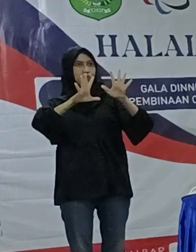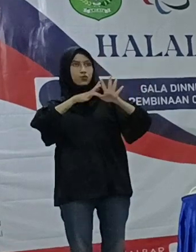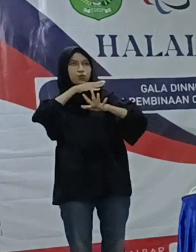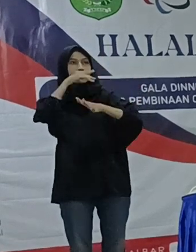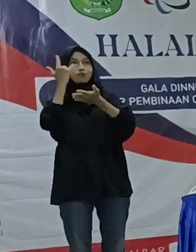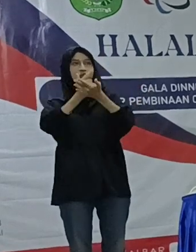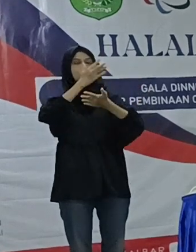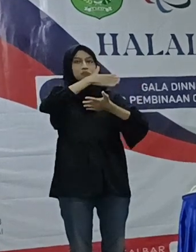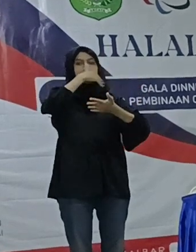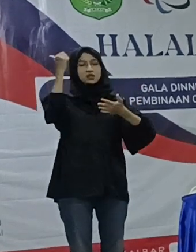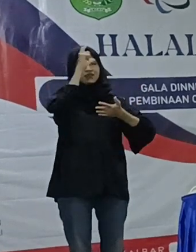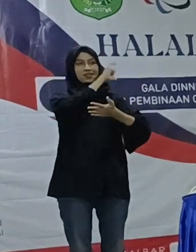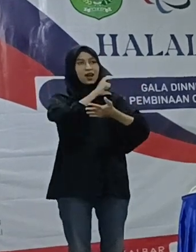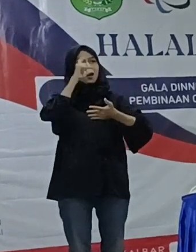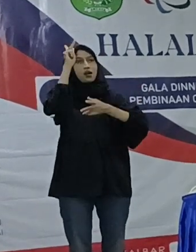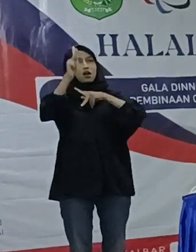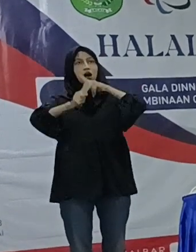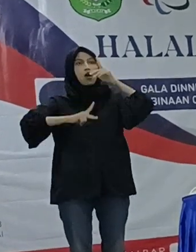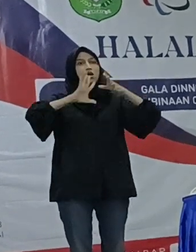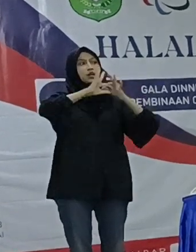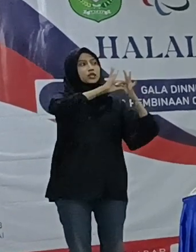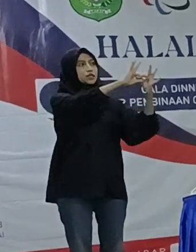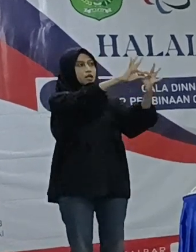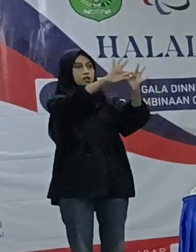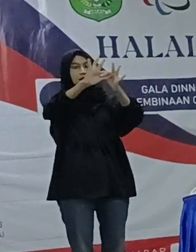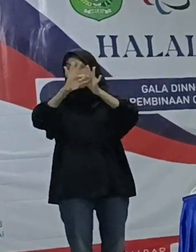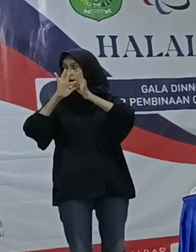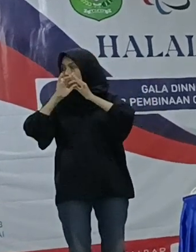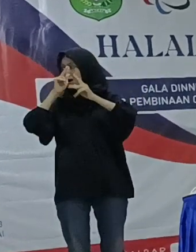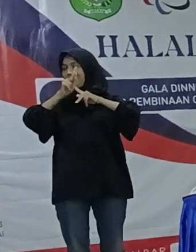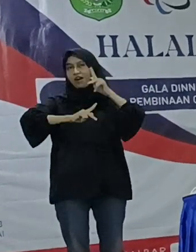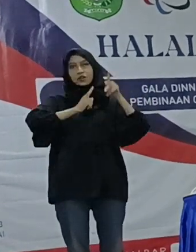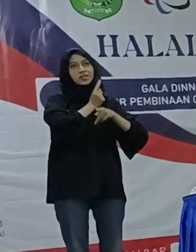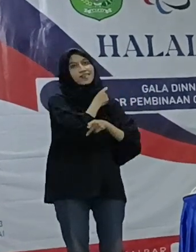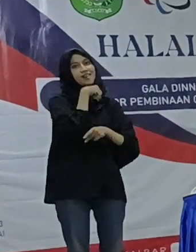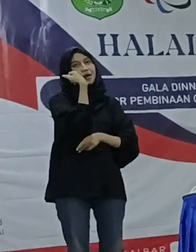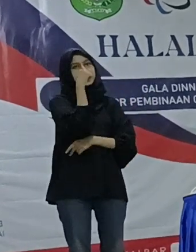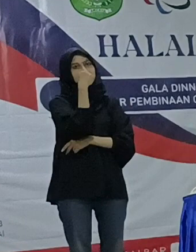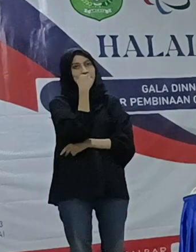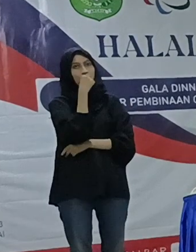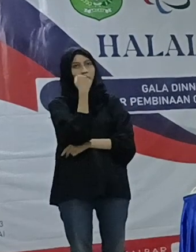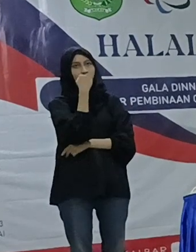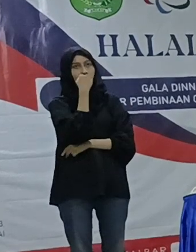kalau kita bersama. Kalau sendiri pasti kita tidak bisa.